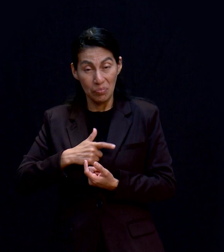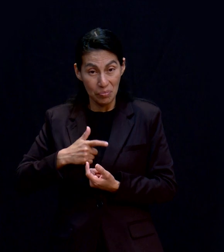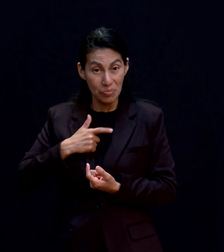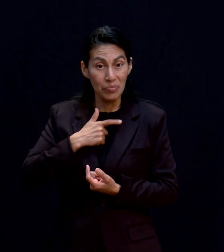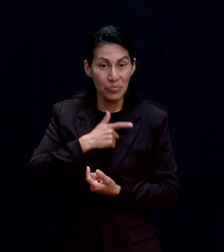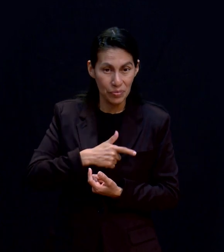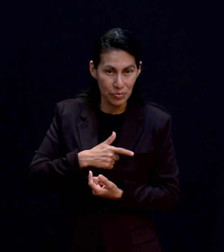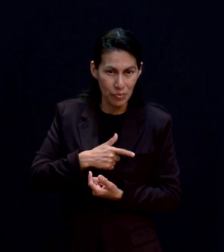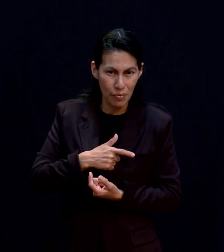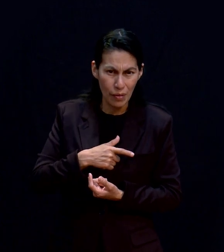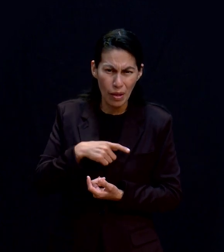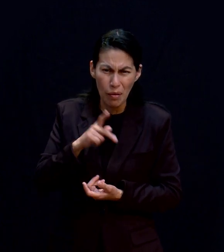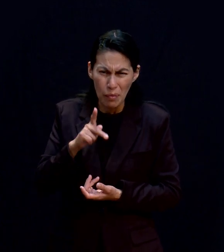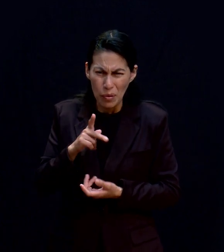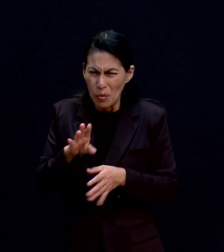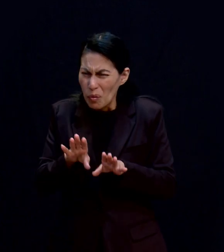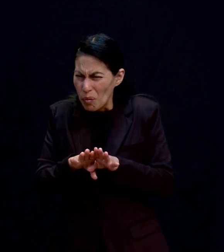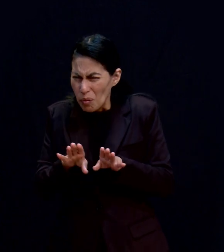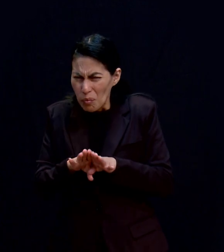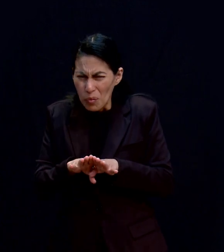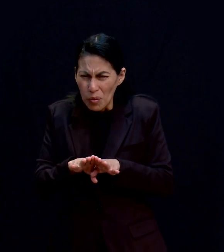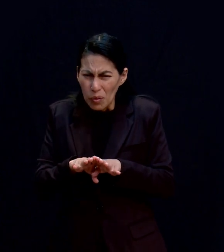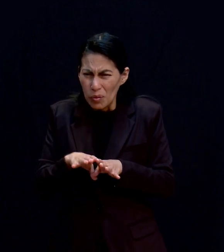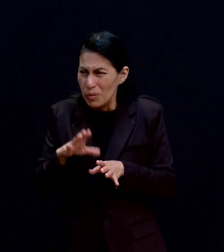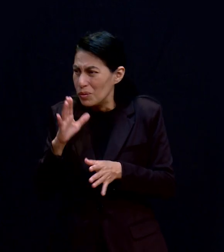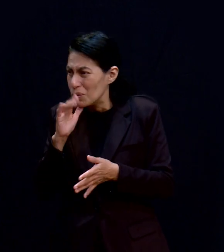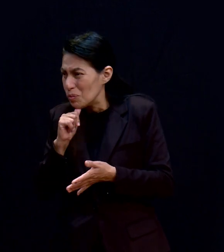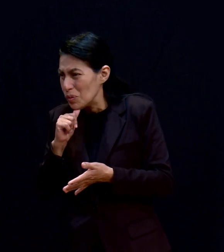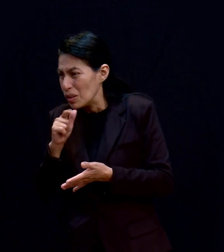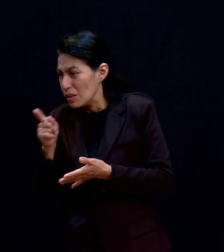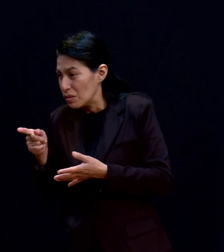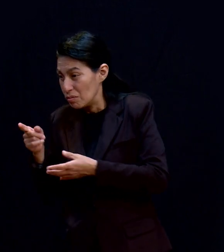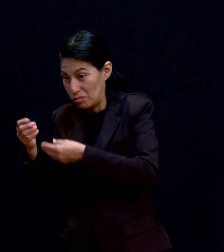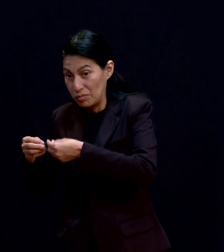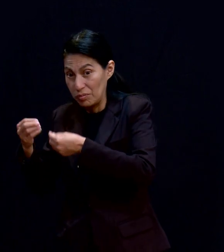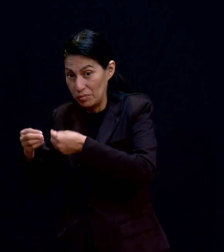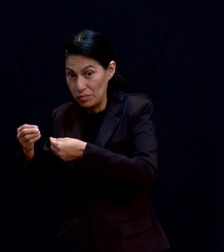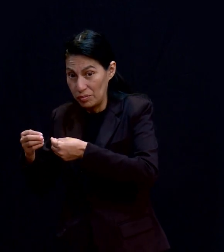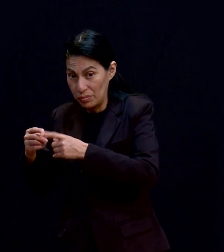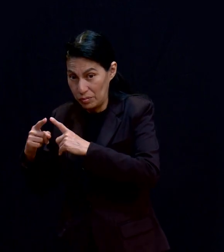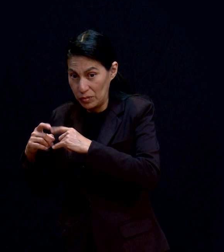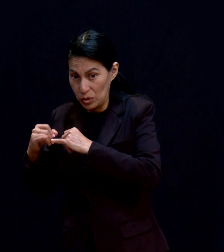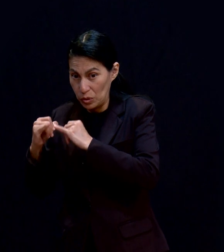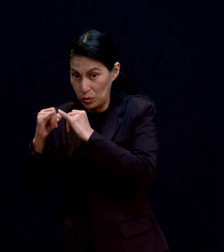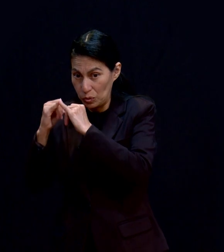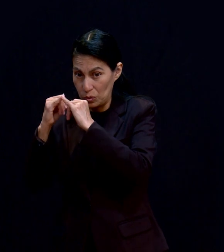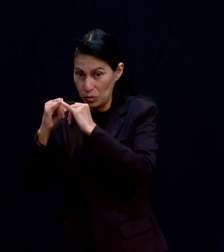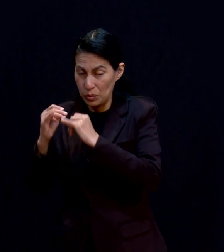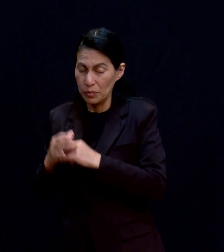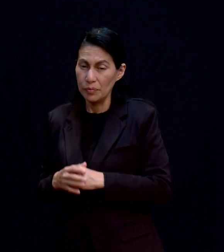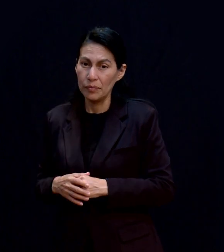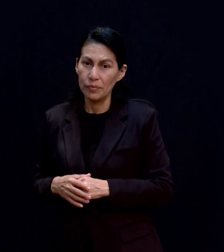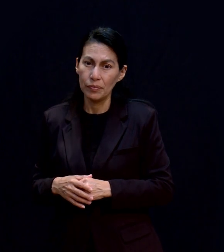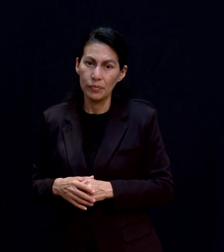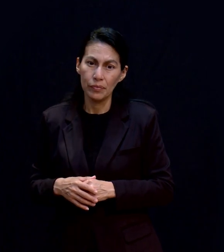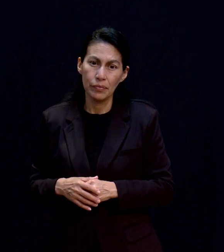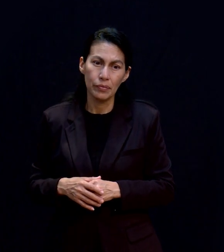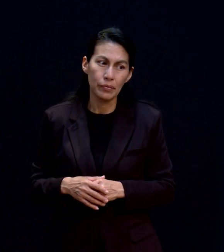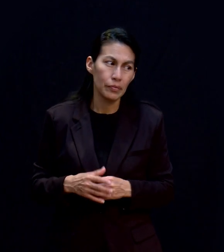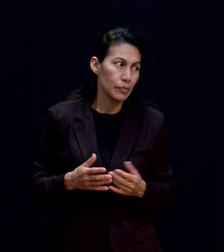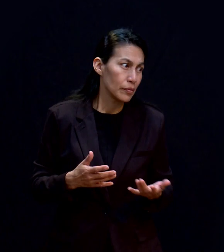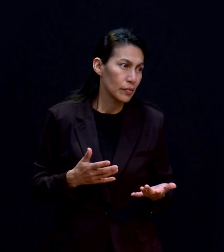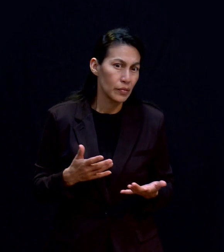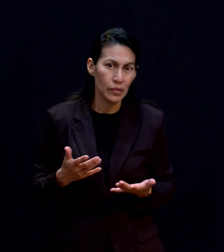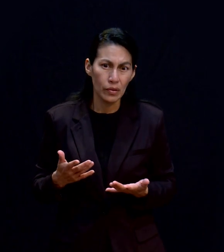buena idea pero yo dije pues no puedo porque yo ya estoy comprometido claro comprometido con una institución